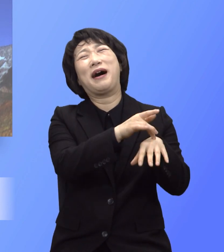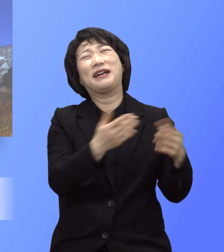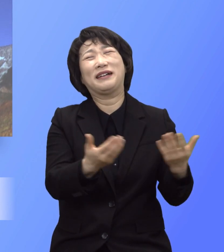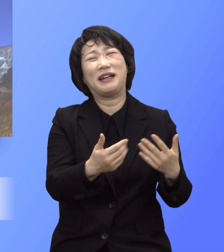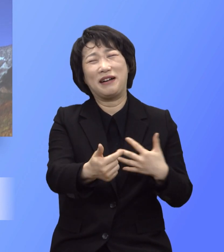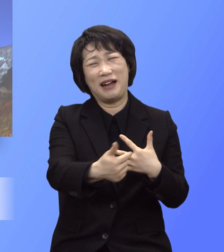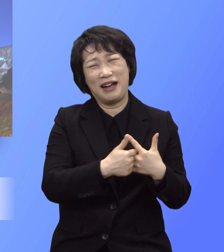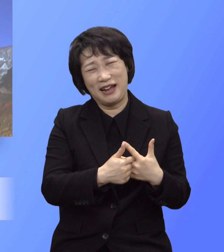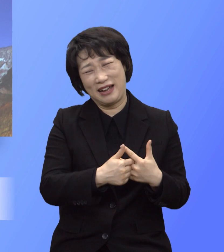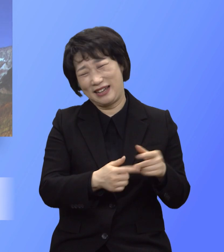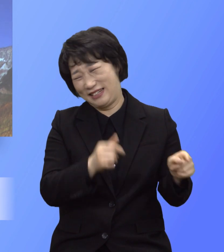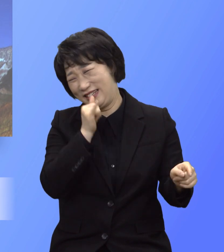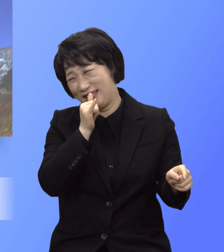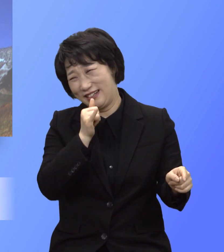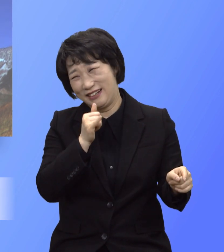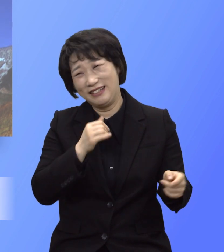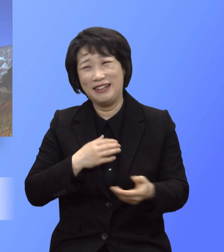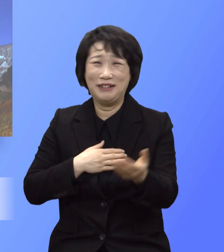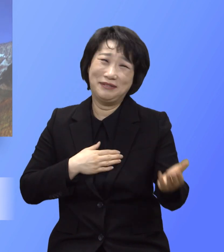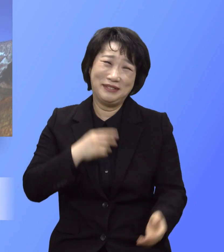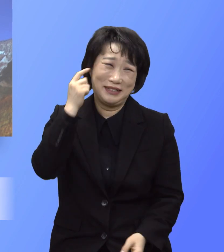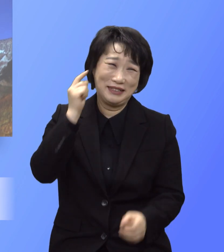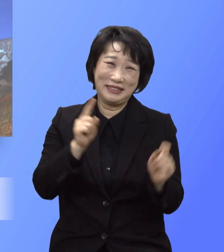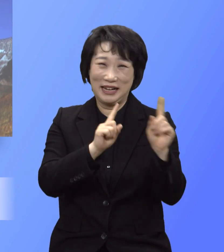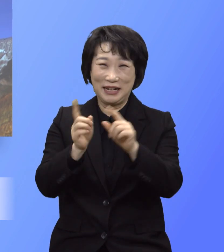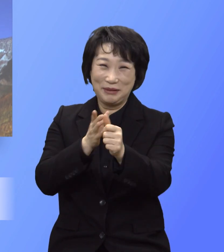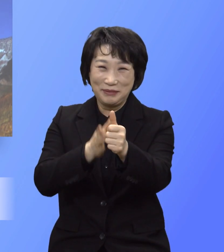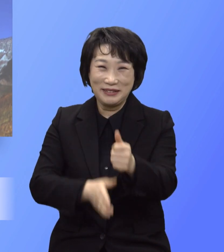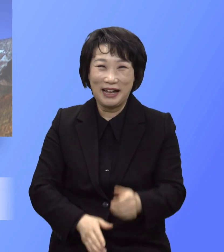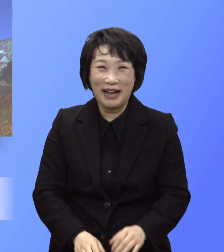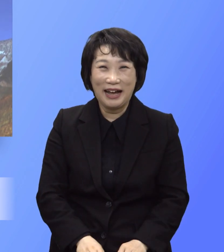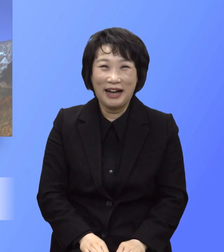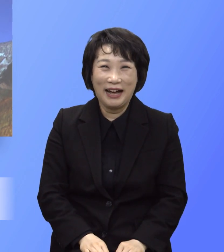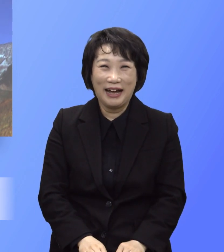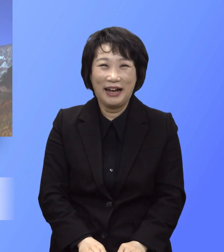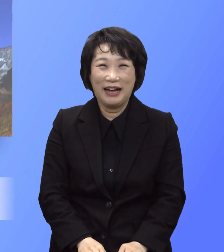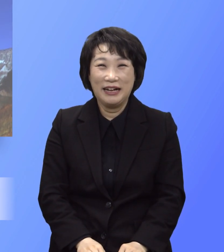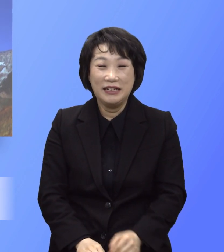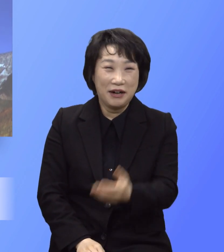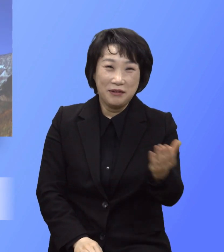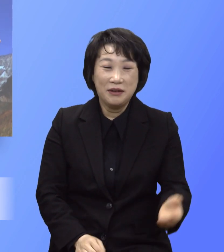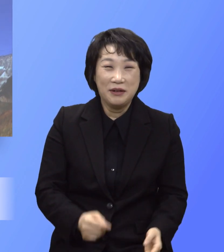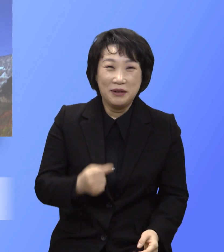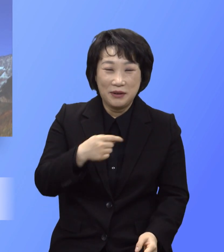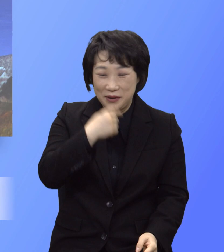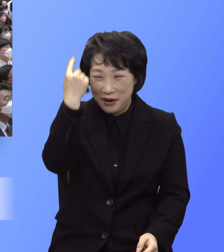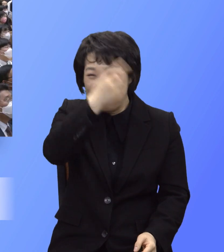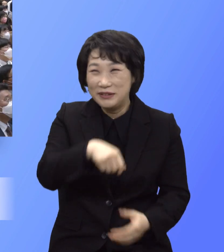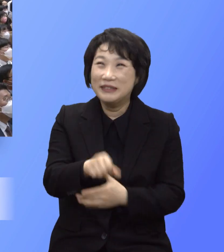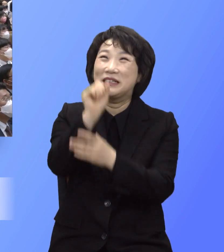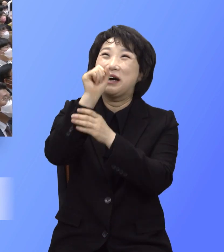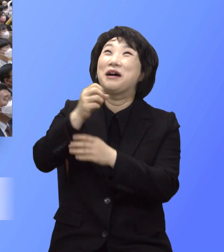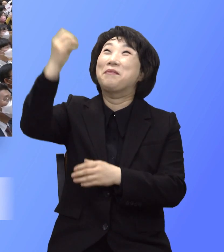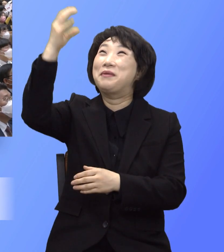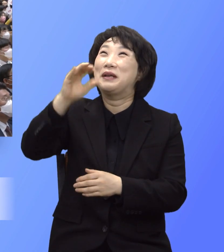이거 우리 정신 차려요. 고개 들어서 빛을 봐야 된다.